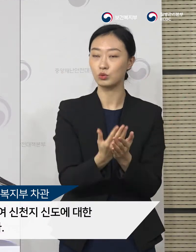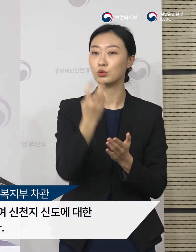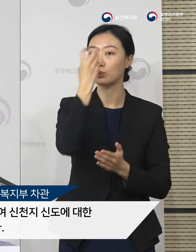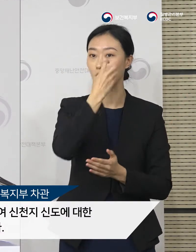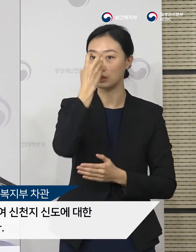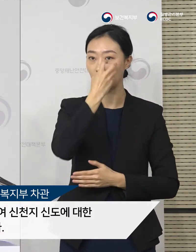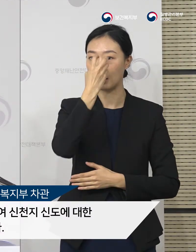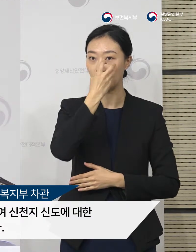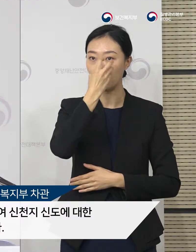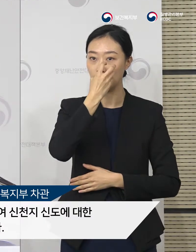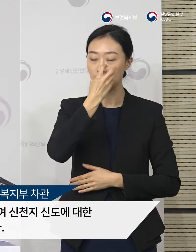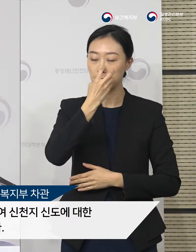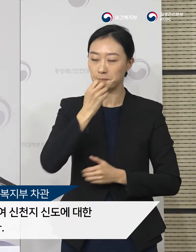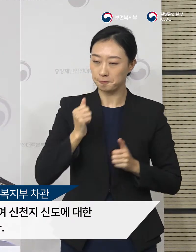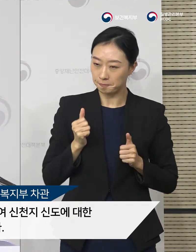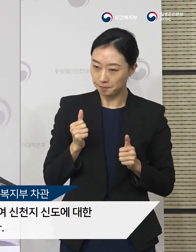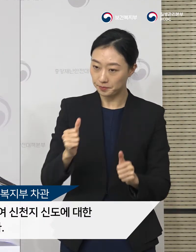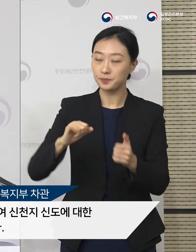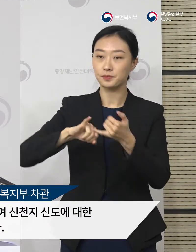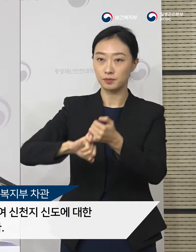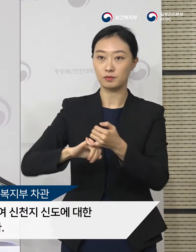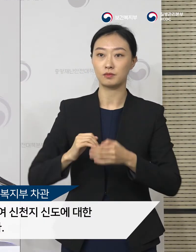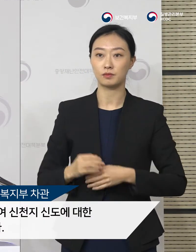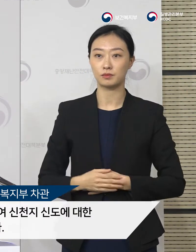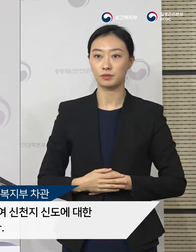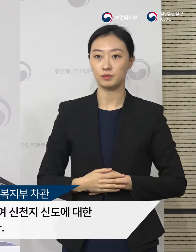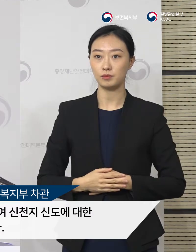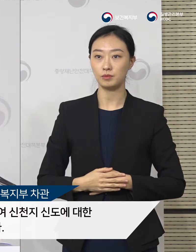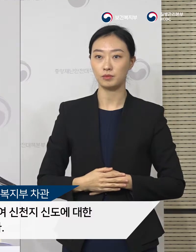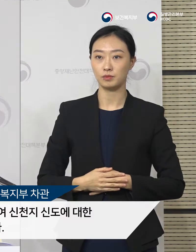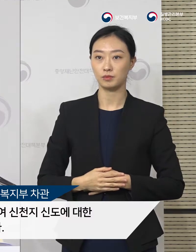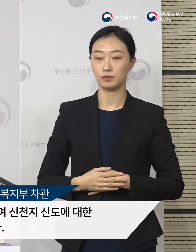전수조사에 만전을 기하도록 하겠습니다.